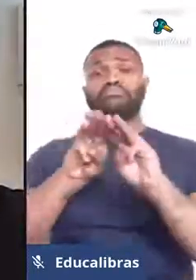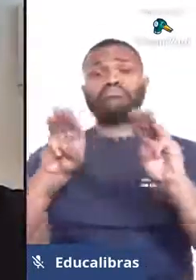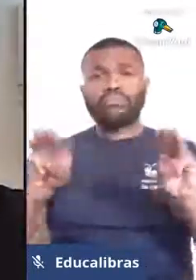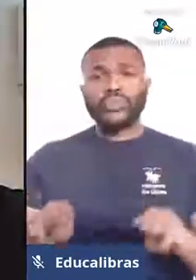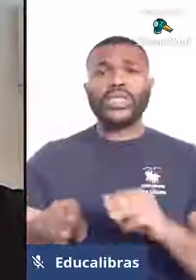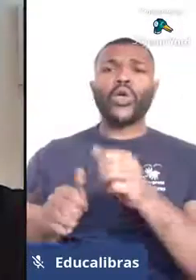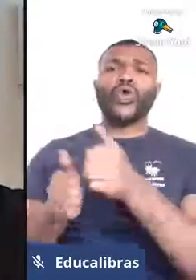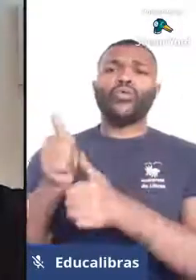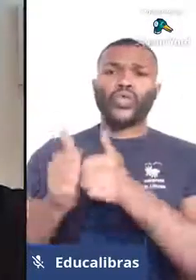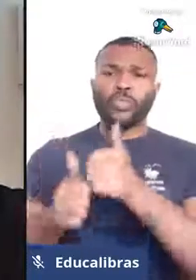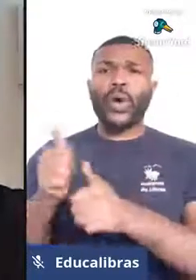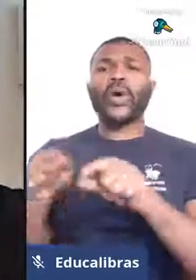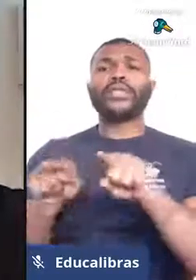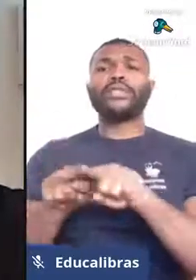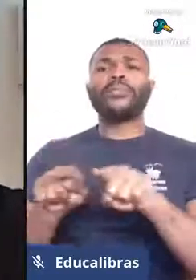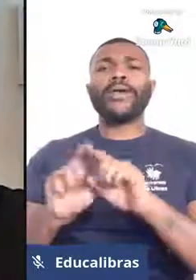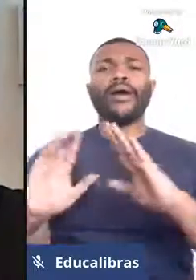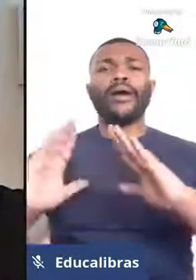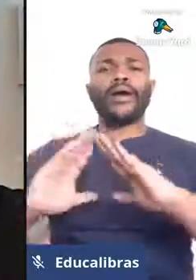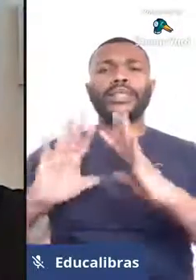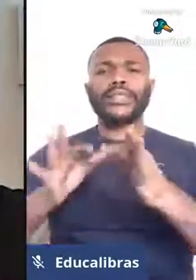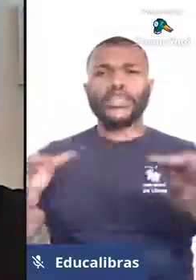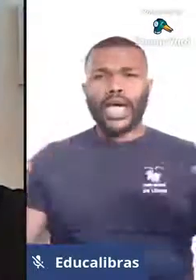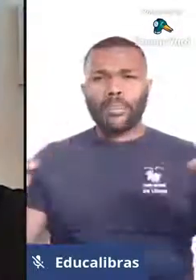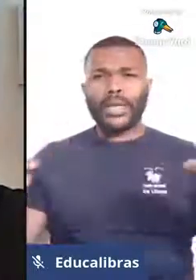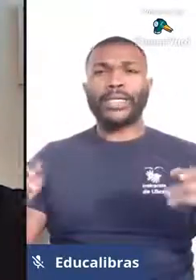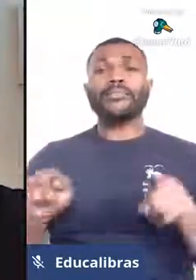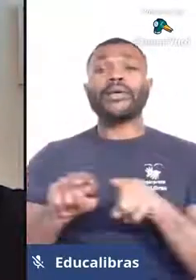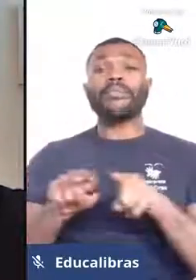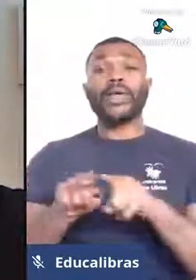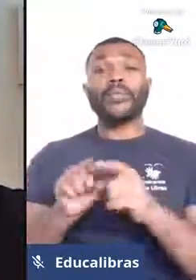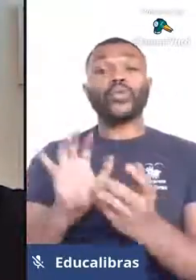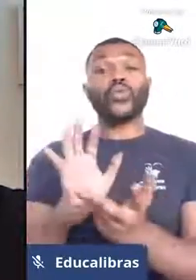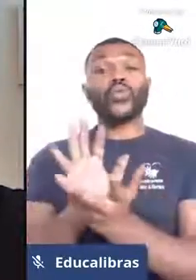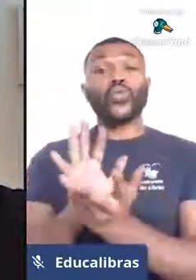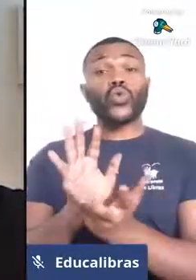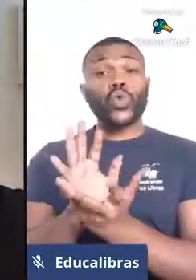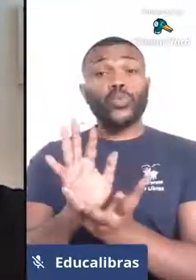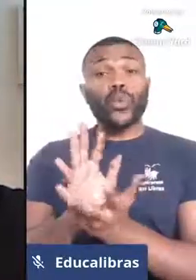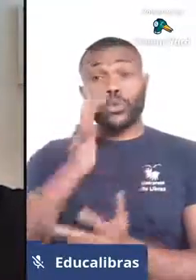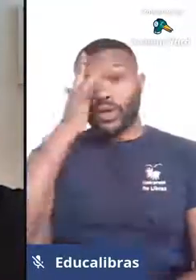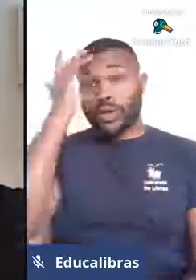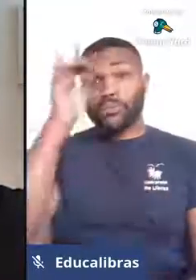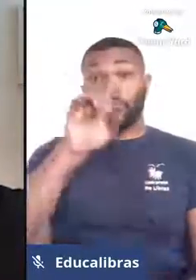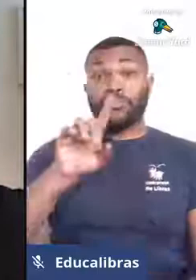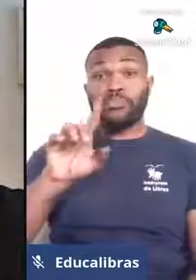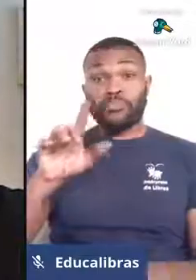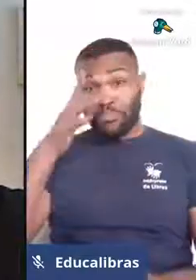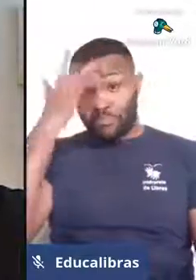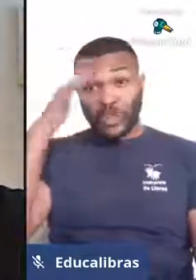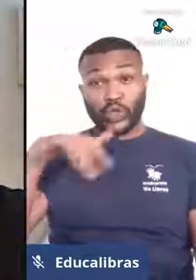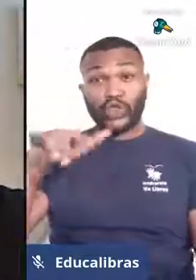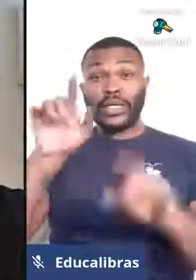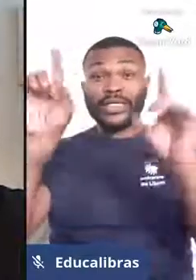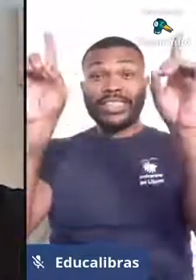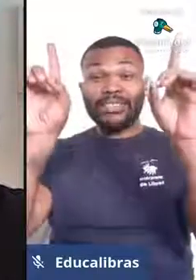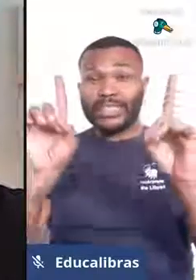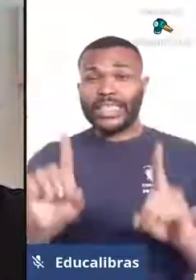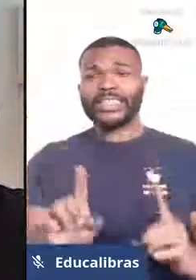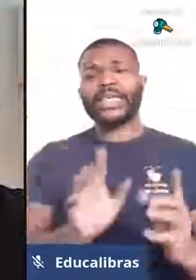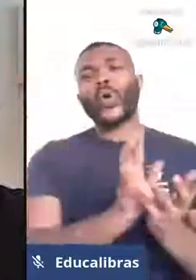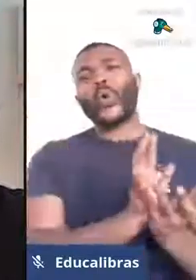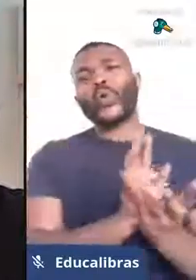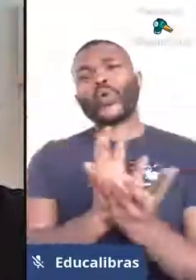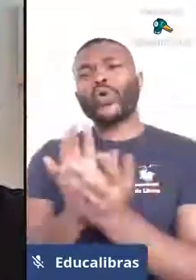Japan House, mas nossa parceria de levar grupos de pessoas com deficiência de forma sistemática,